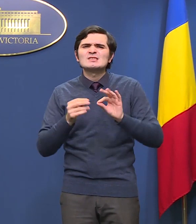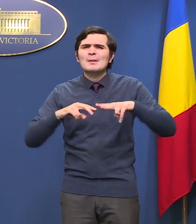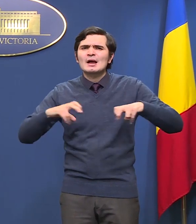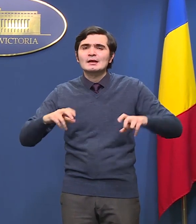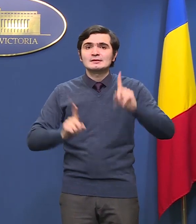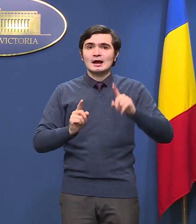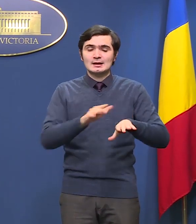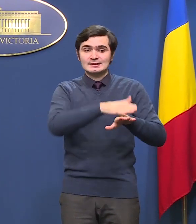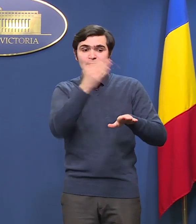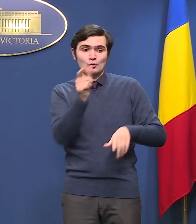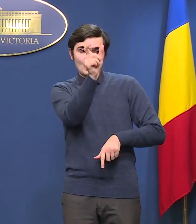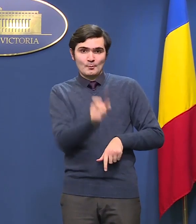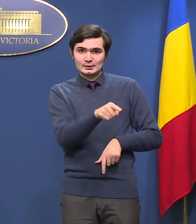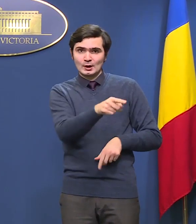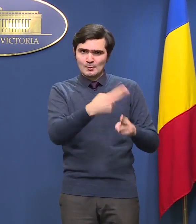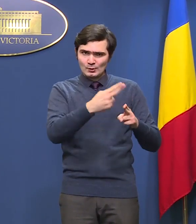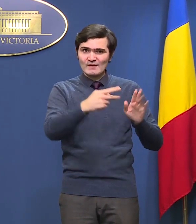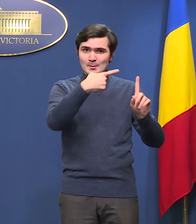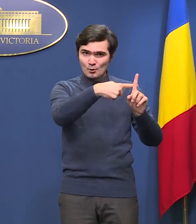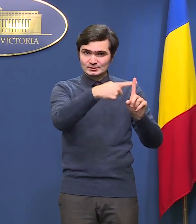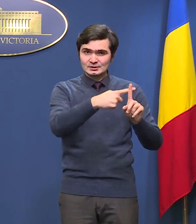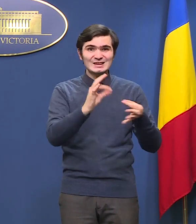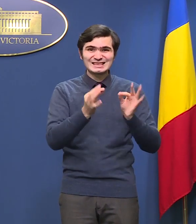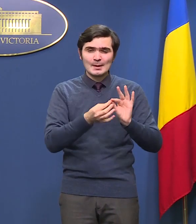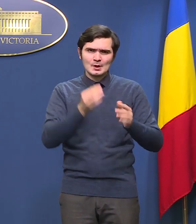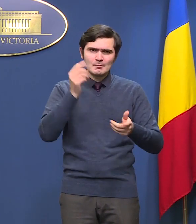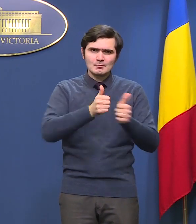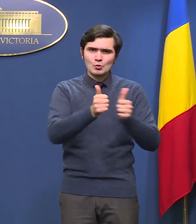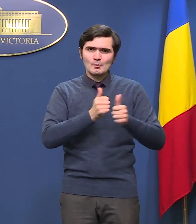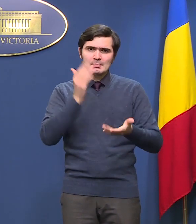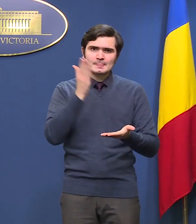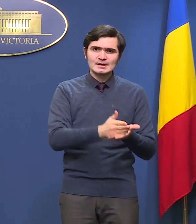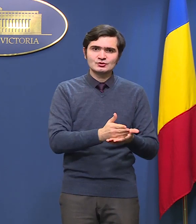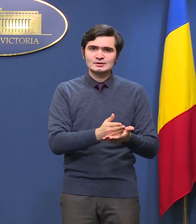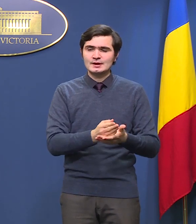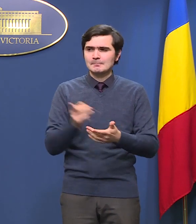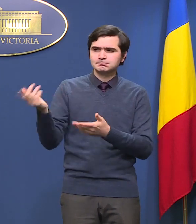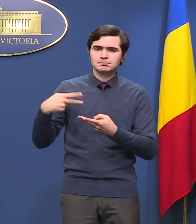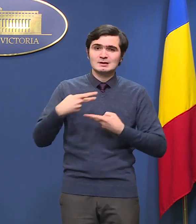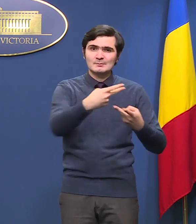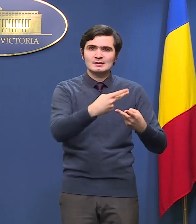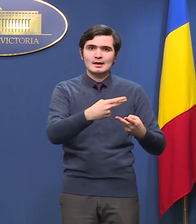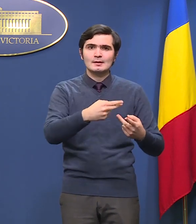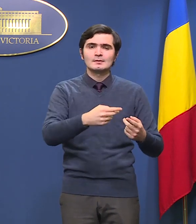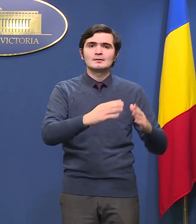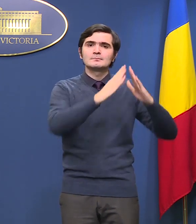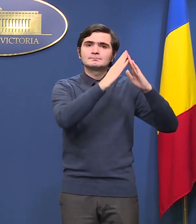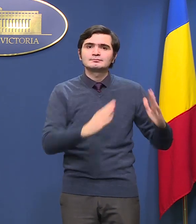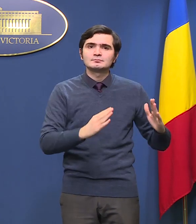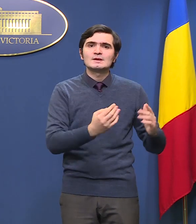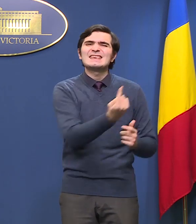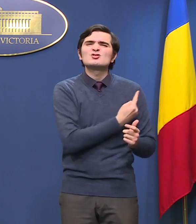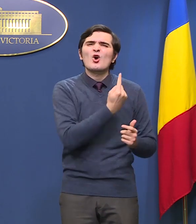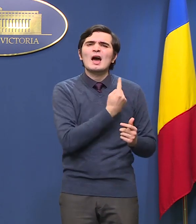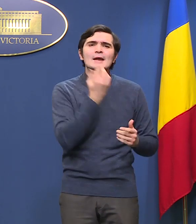este diagnosticată pozitiv, duce la decizia de a trimite în izolare la domiciliu toate